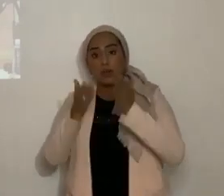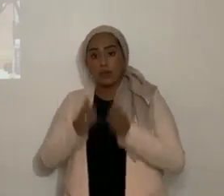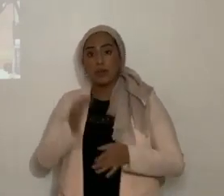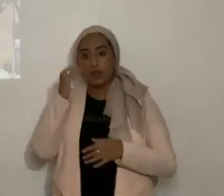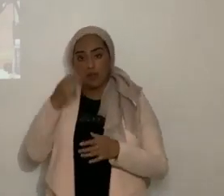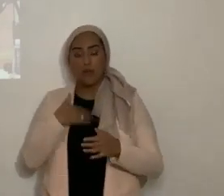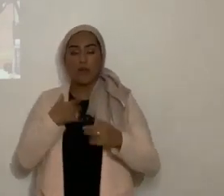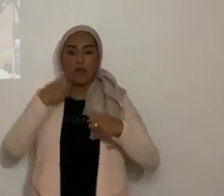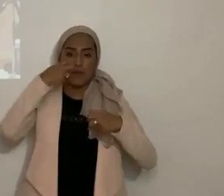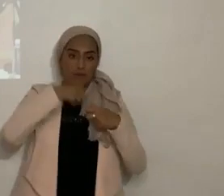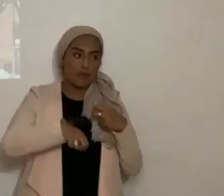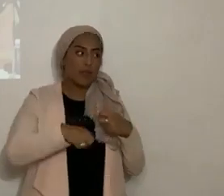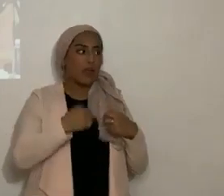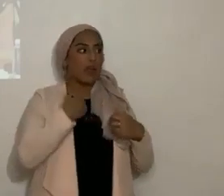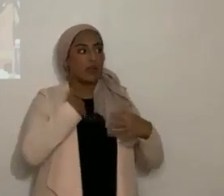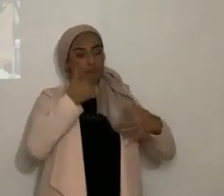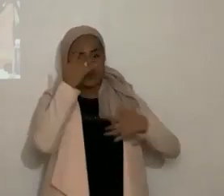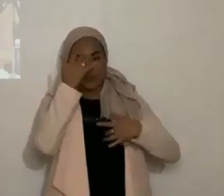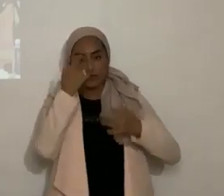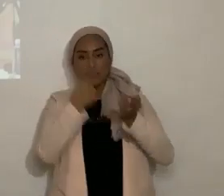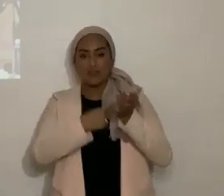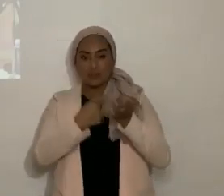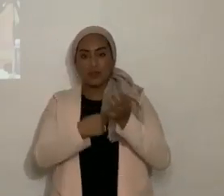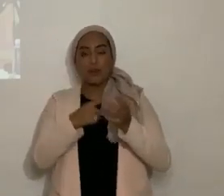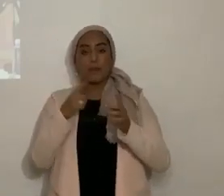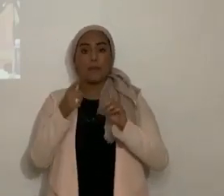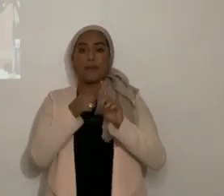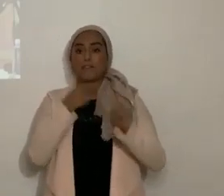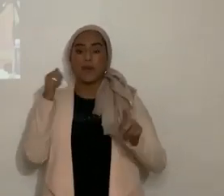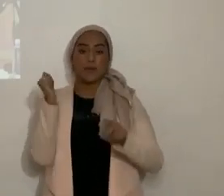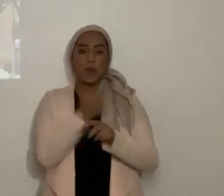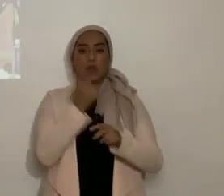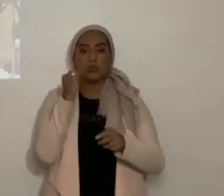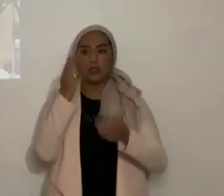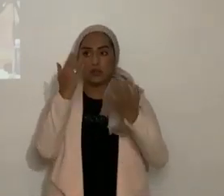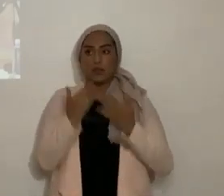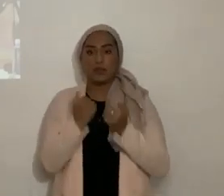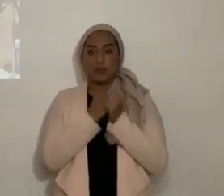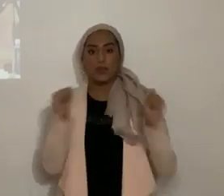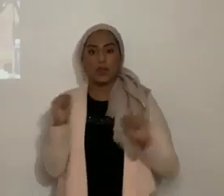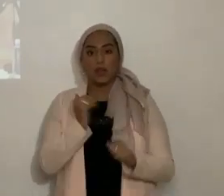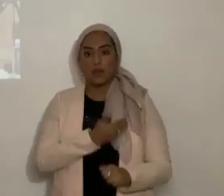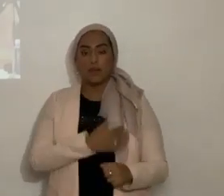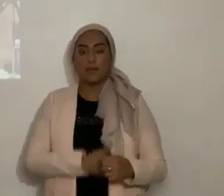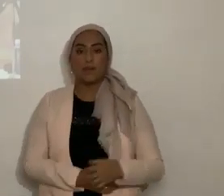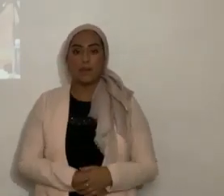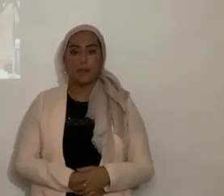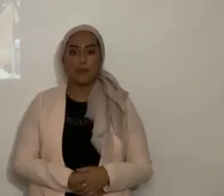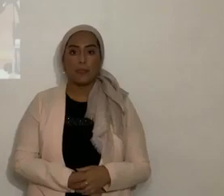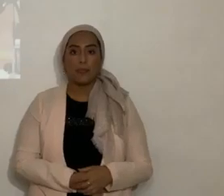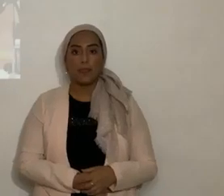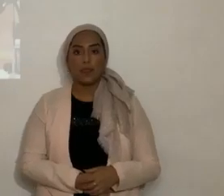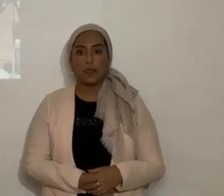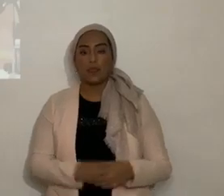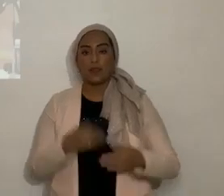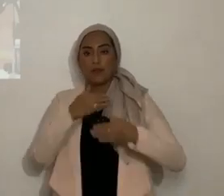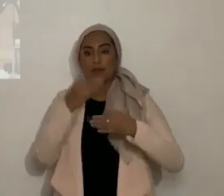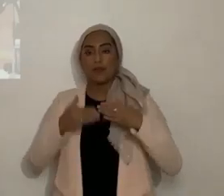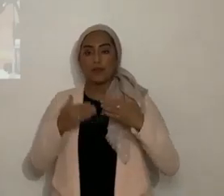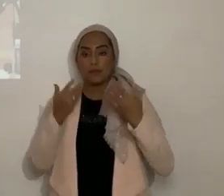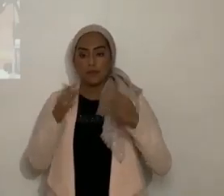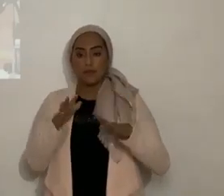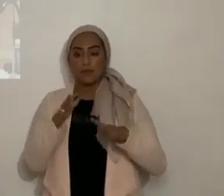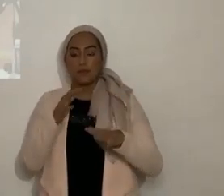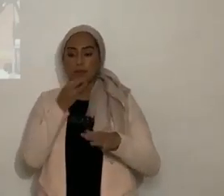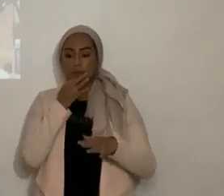pruebas, pasan tribulaciones, pero de todas ellas nos libra Yahweh. Regresamos para terminar, vamos